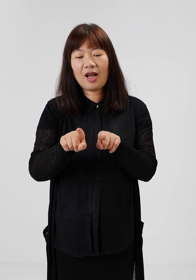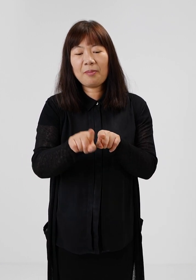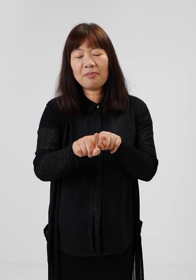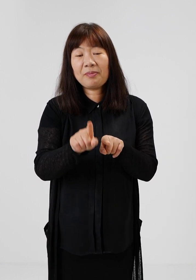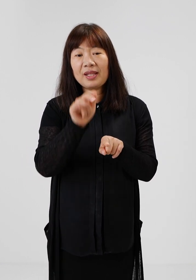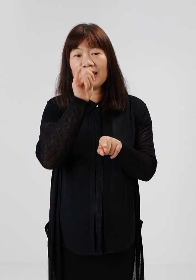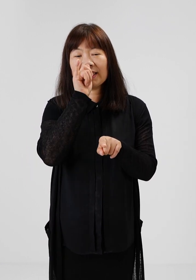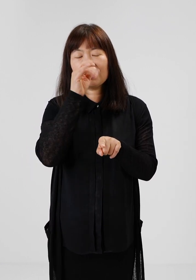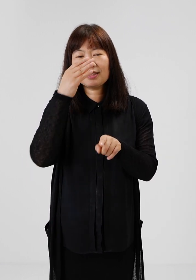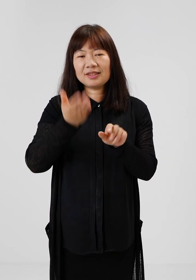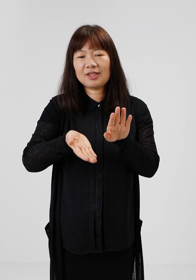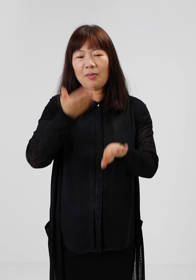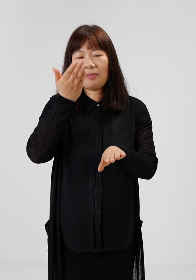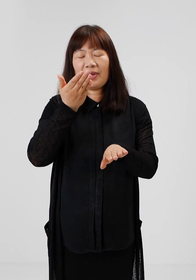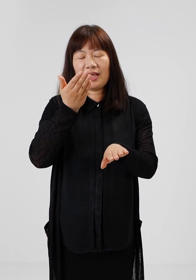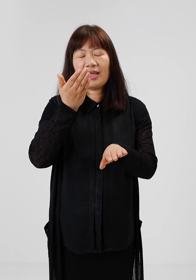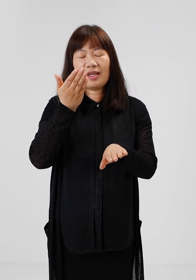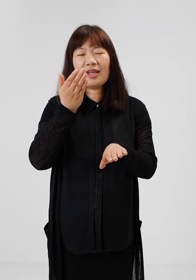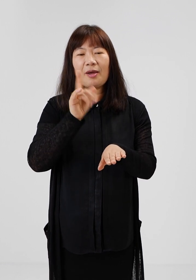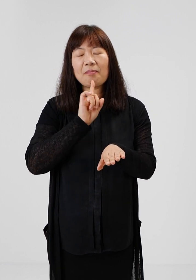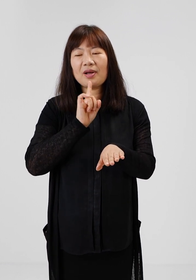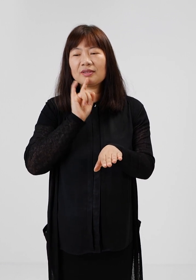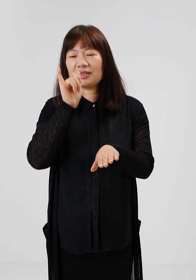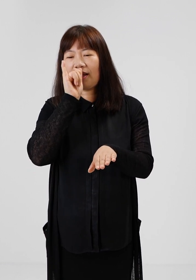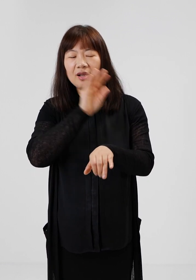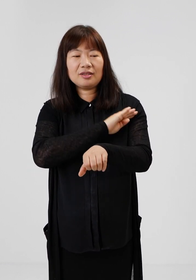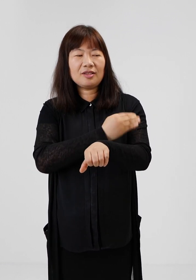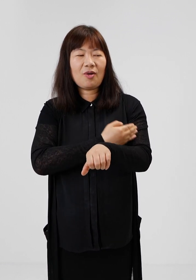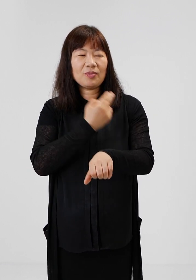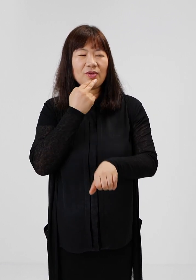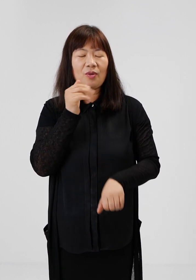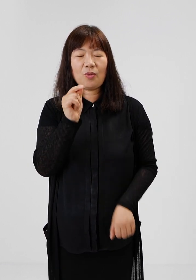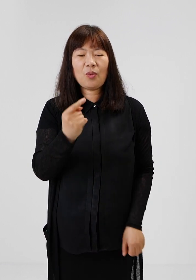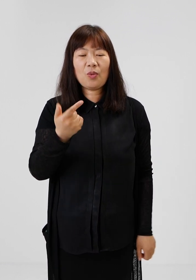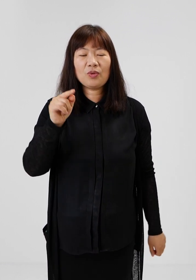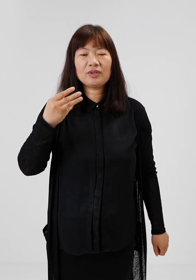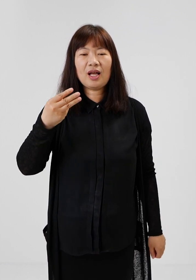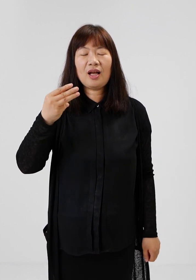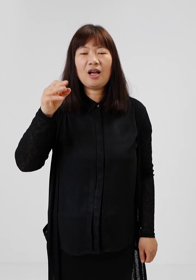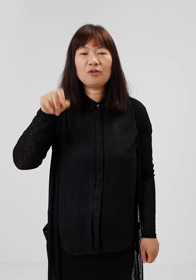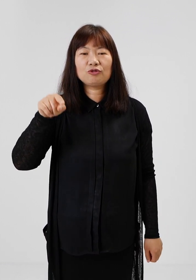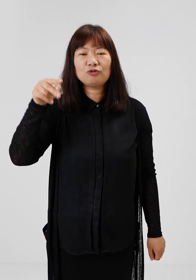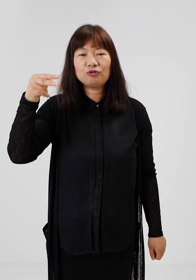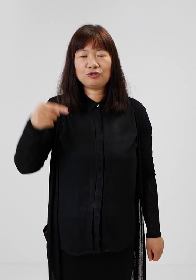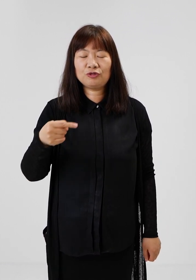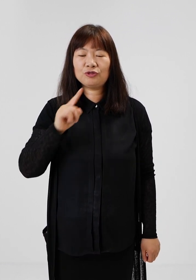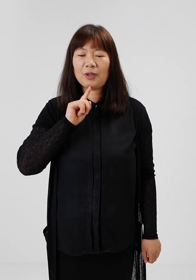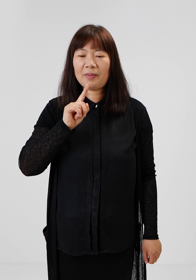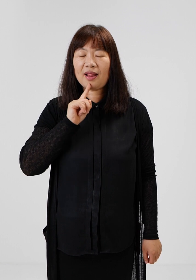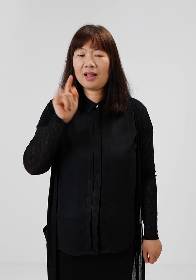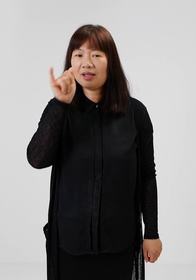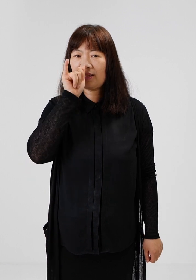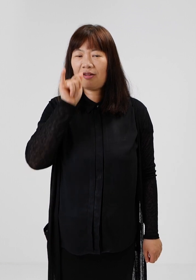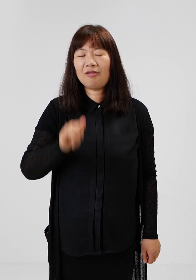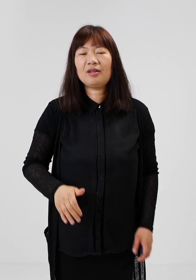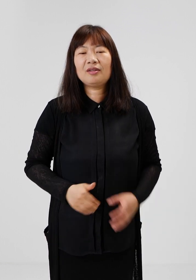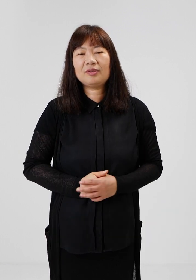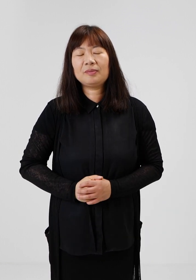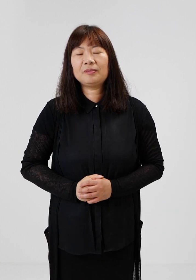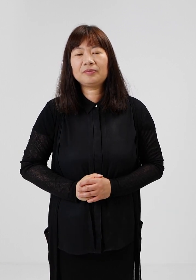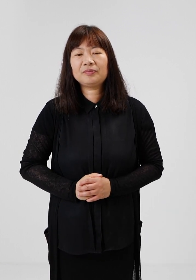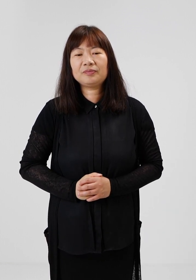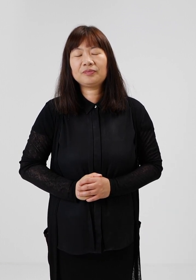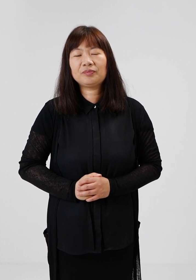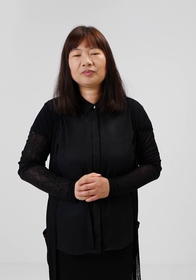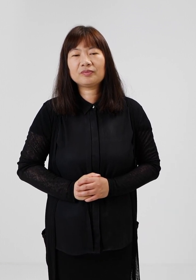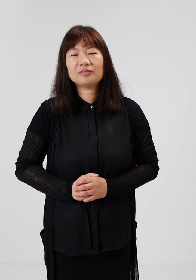주로 이제 실력 없는 애들이 호날두요. 이런 얘기를 한다고요. 예?